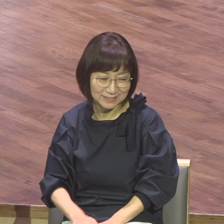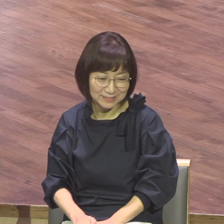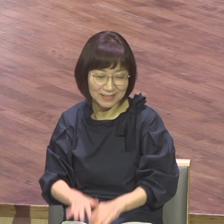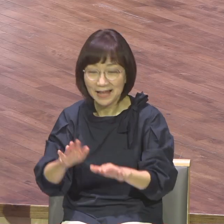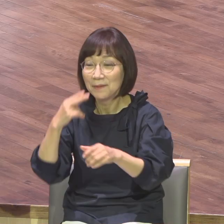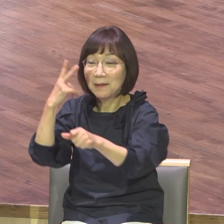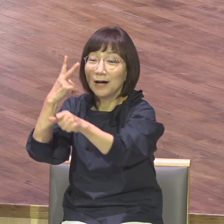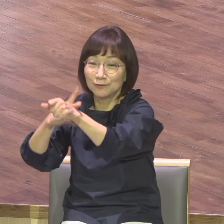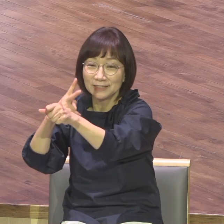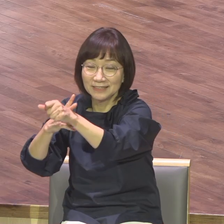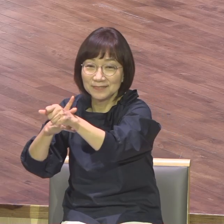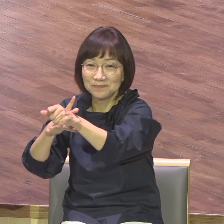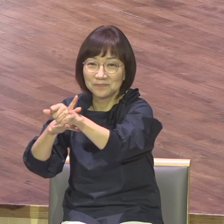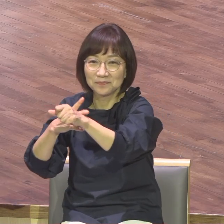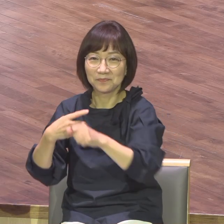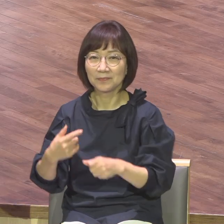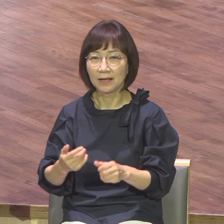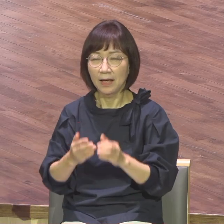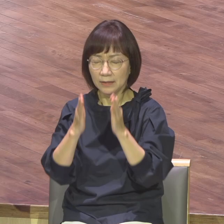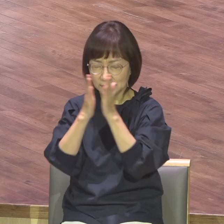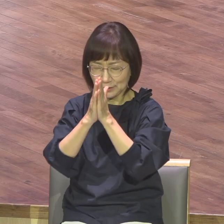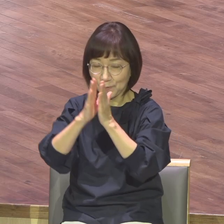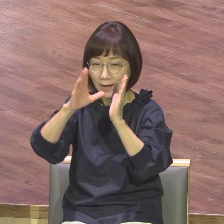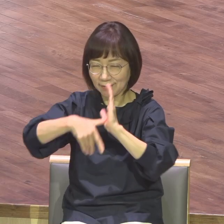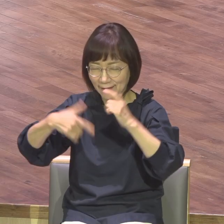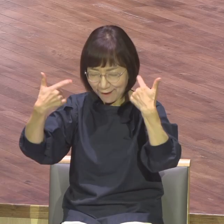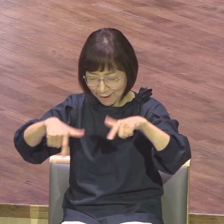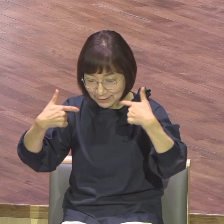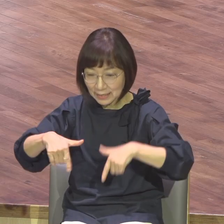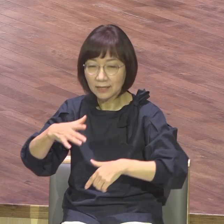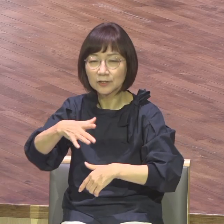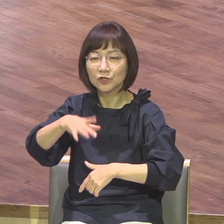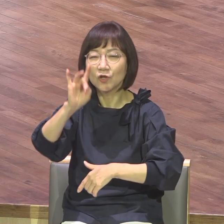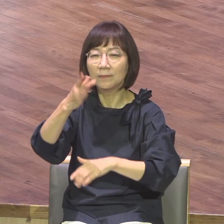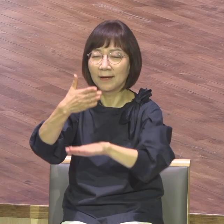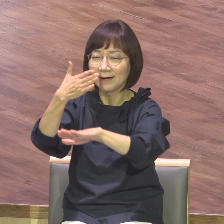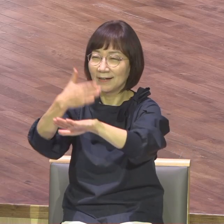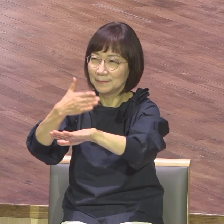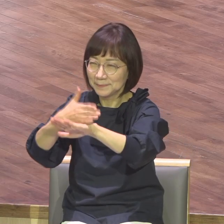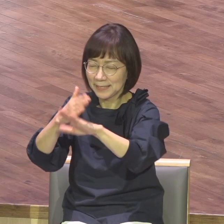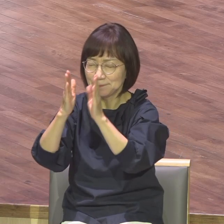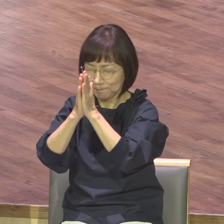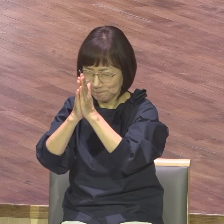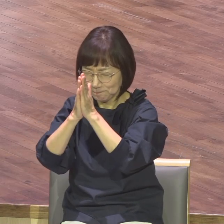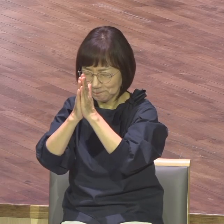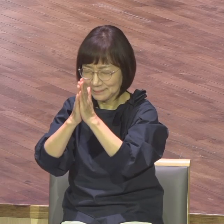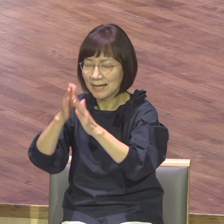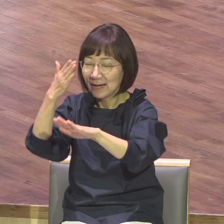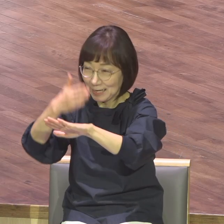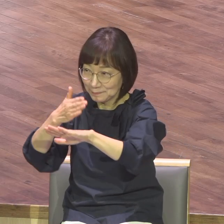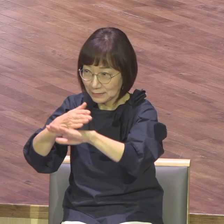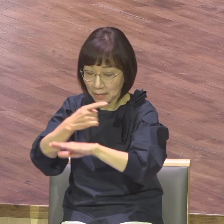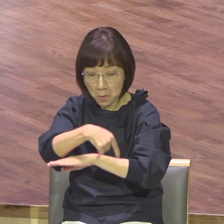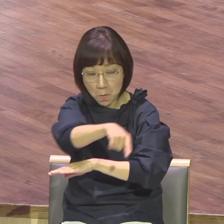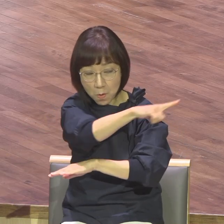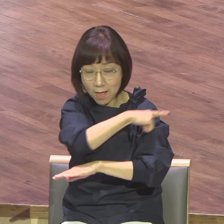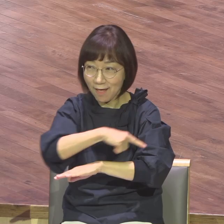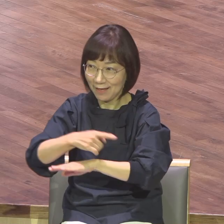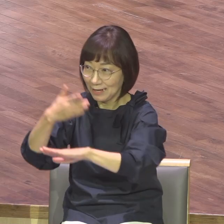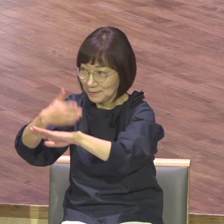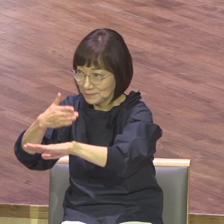사도 바울은 감사로 기도를 시작한 후에 에베소 교회 성도들 향해서